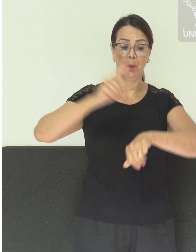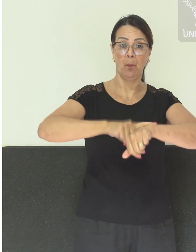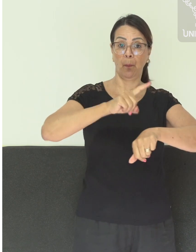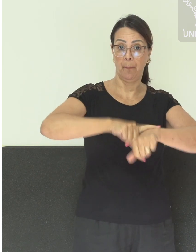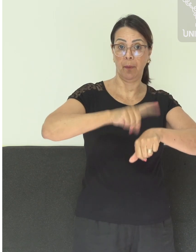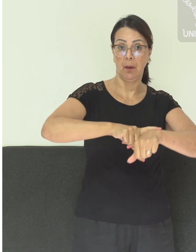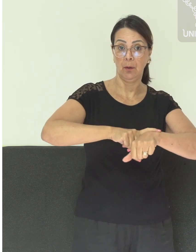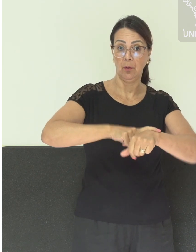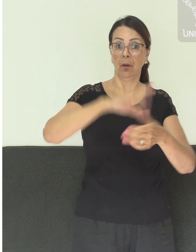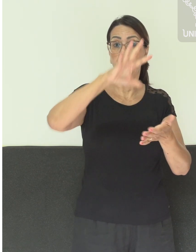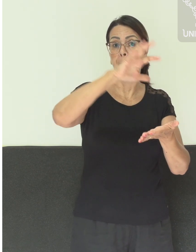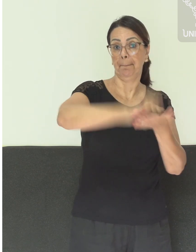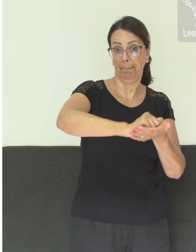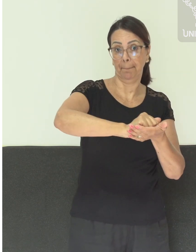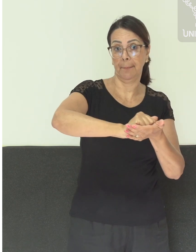da